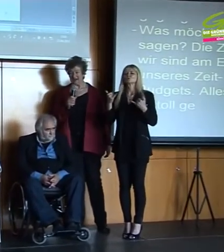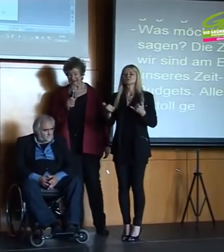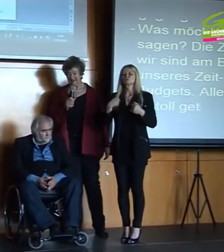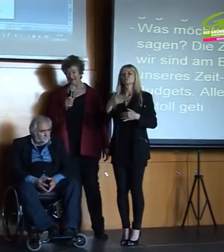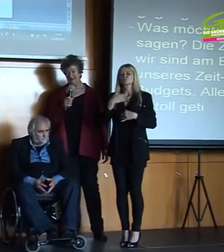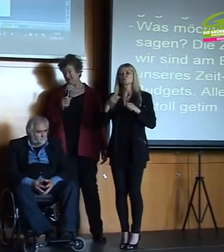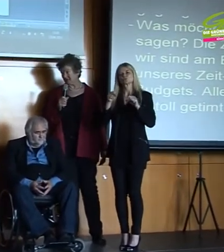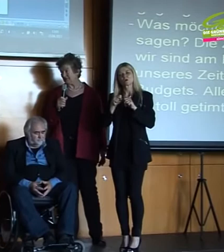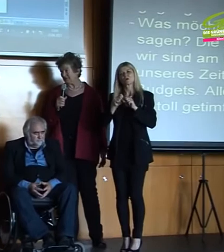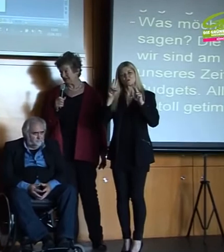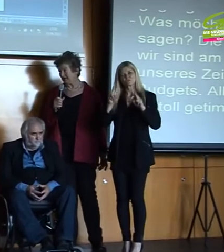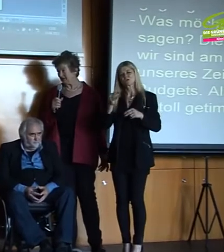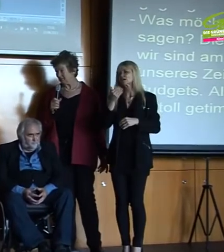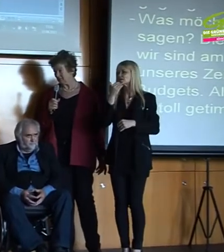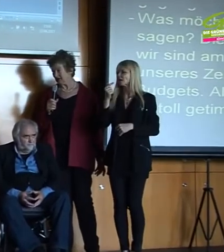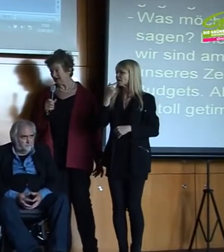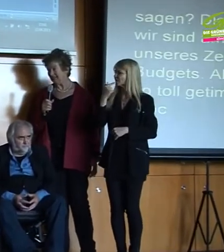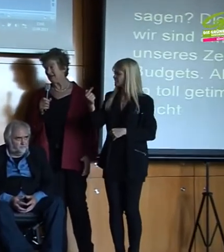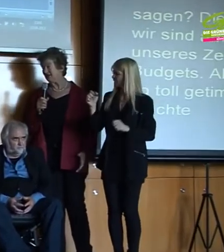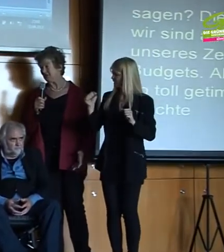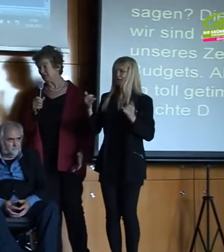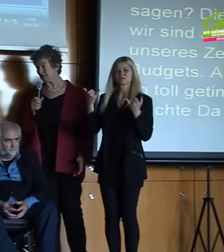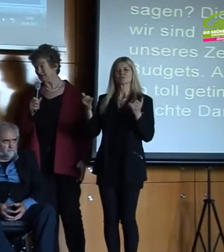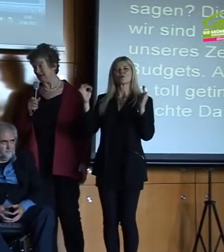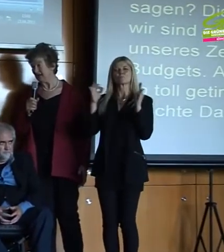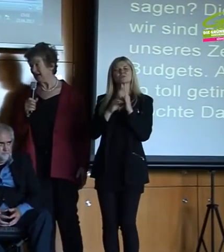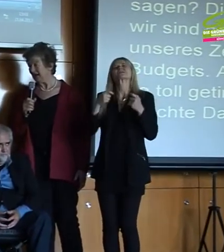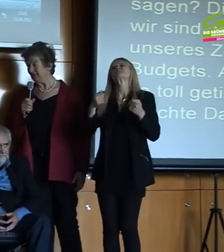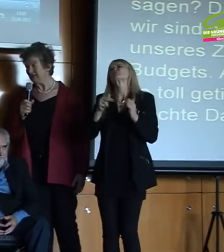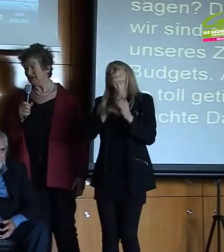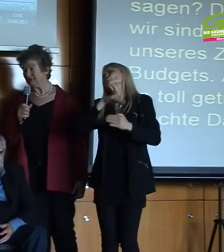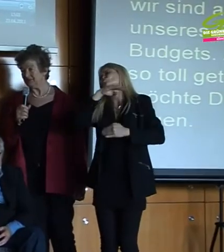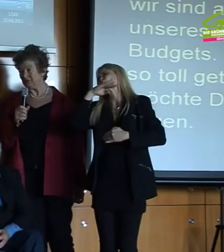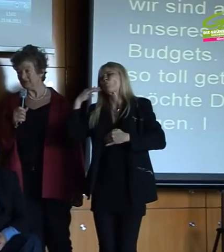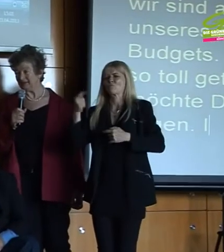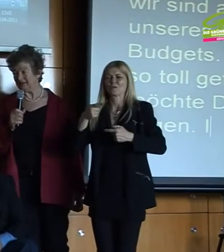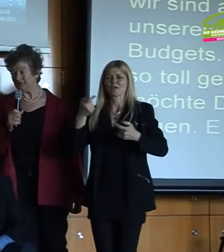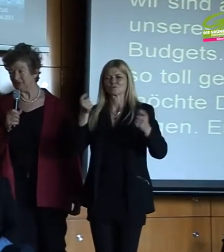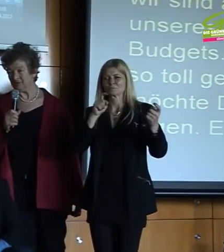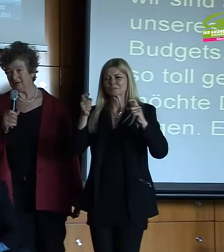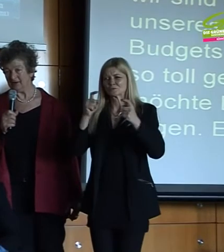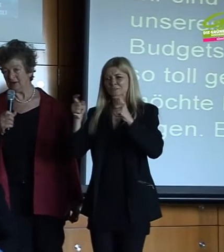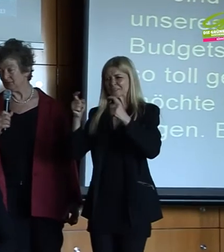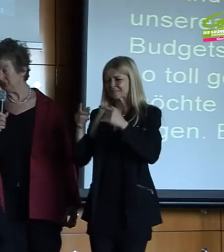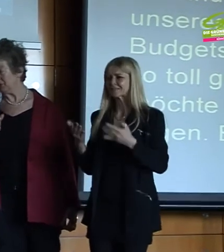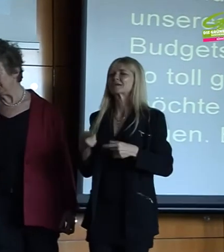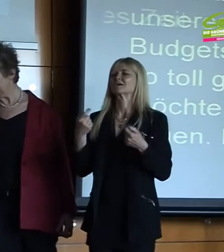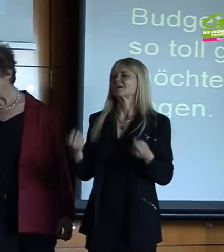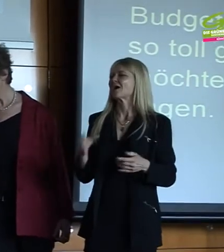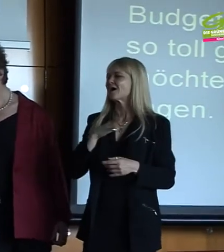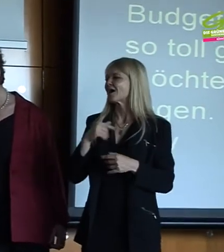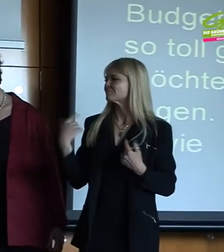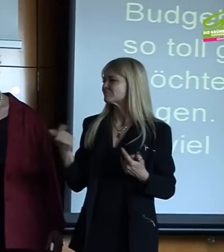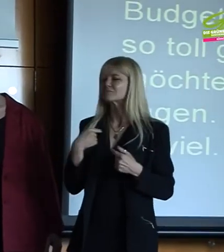auch Danke sagen. Können wir hier einen Punkt machen? Es gäbe ja noch so viel. Also ich glaube, es sind uns Welten und Augen und Ohren